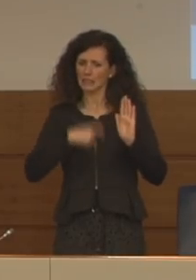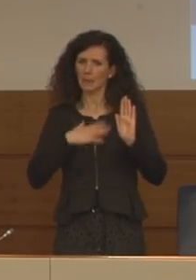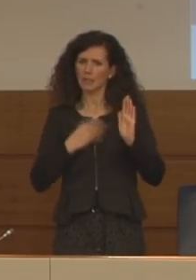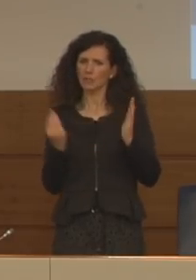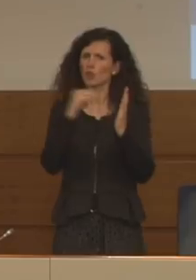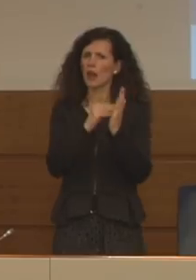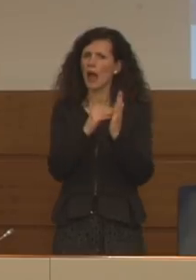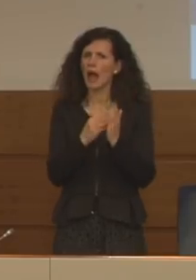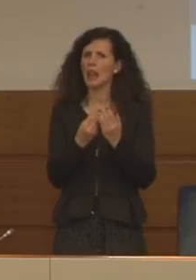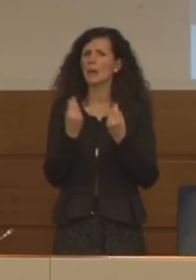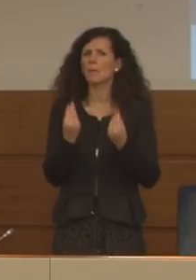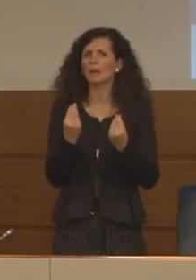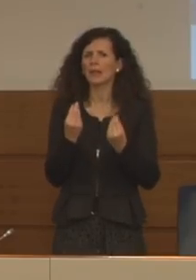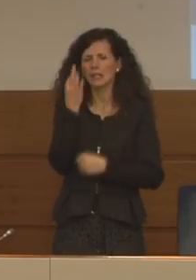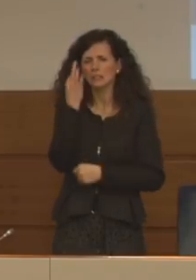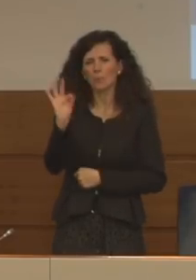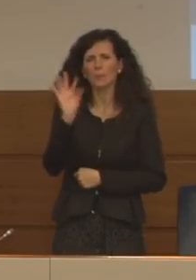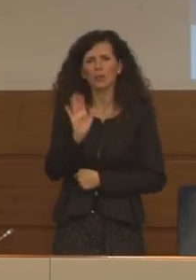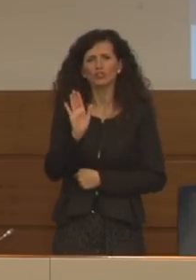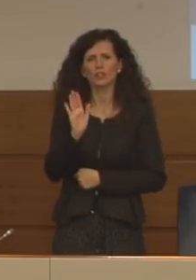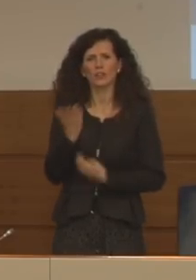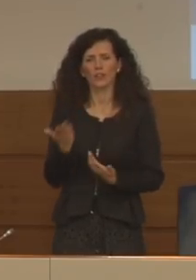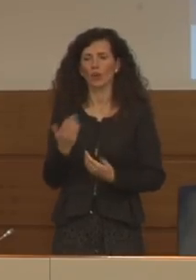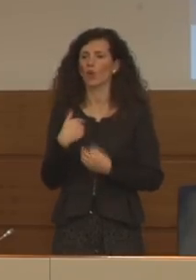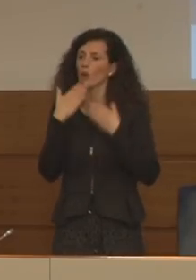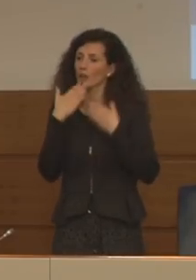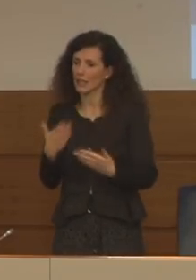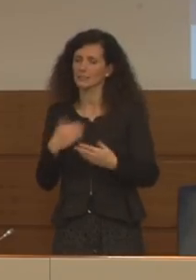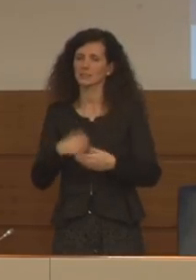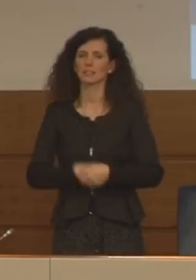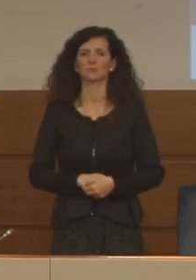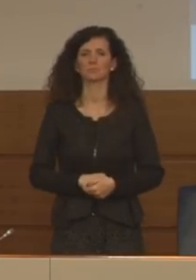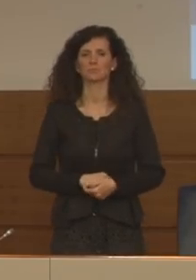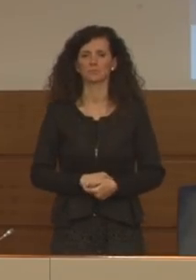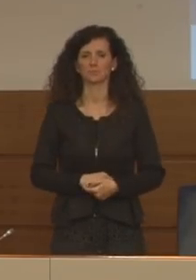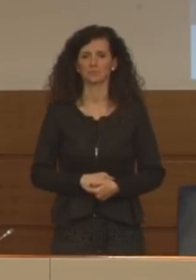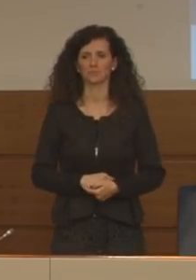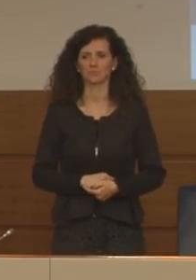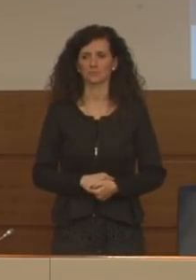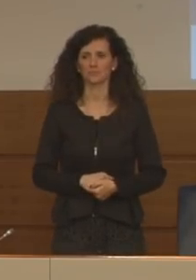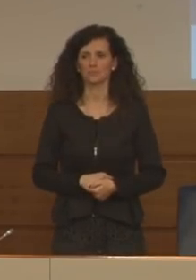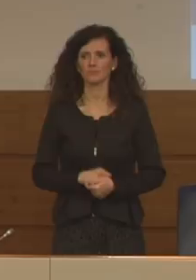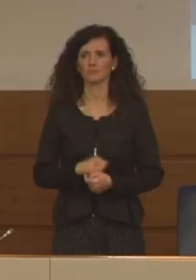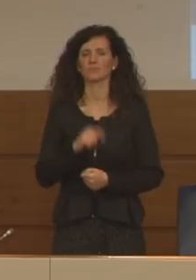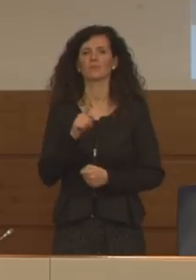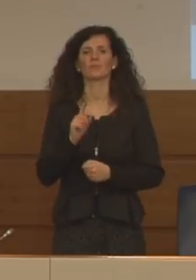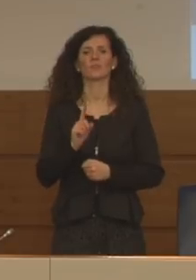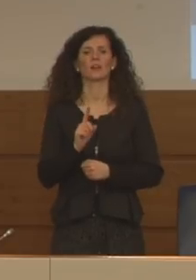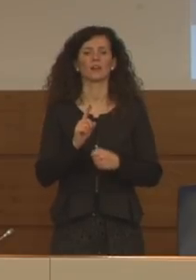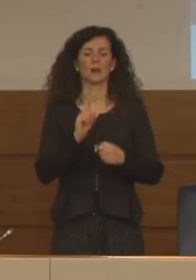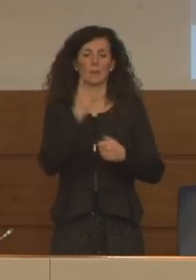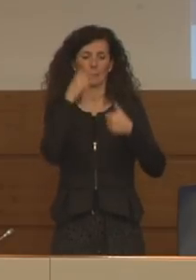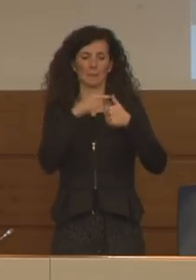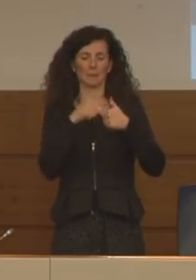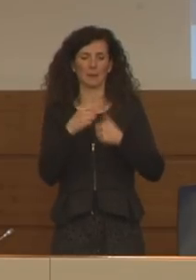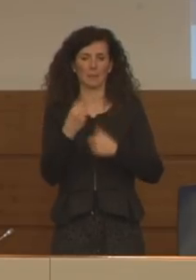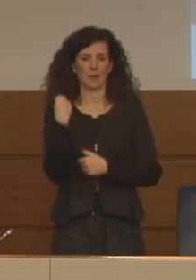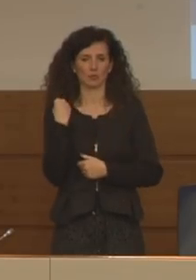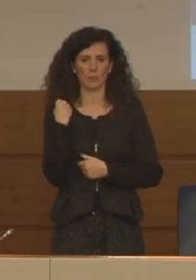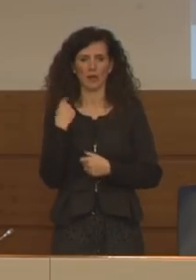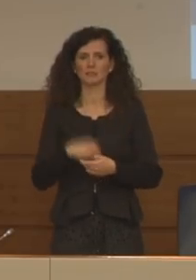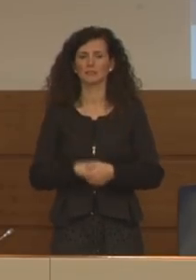questo perché questa specifica in più nei moduli grazie allora partiamo dalla prima domanda io credo che